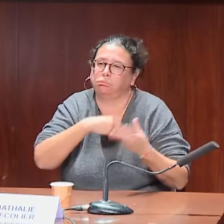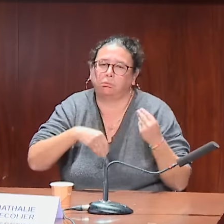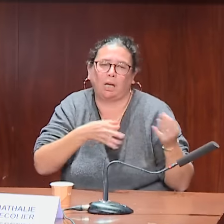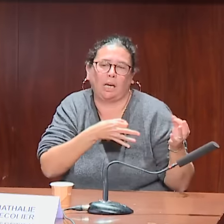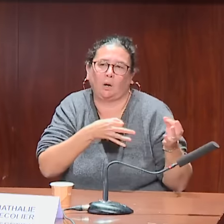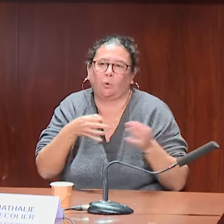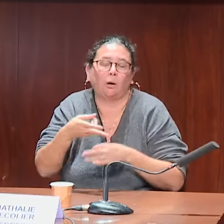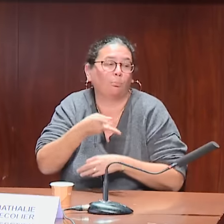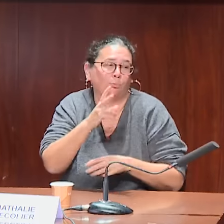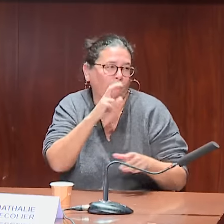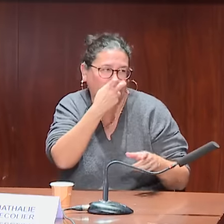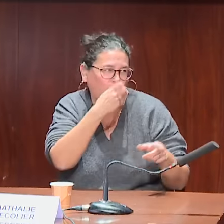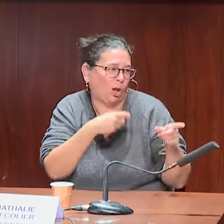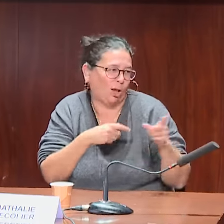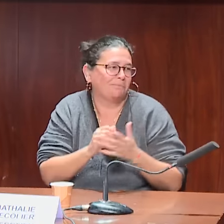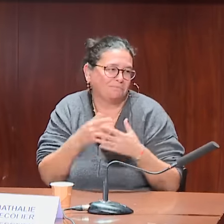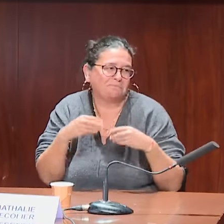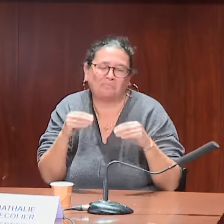était patrimoine et